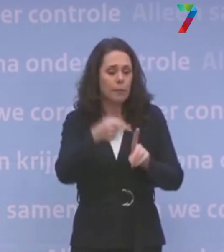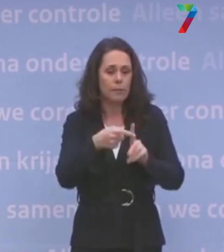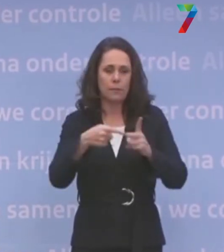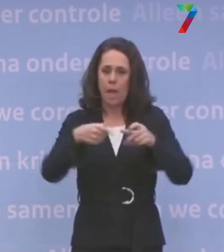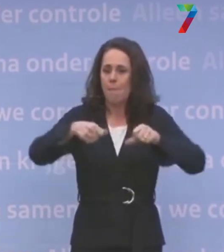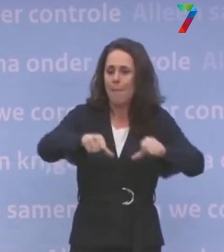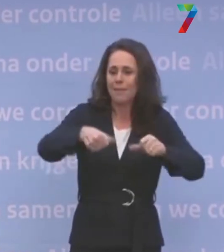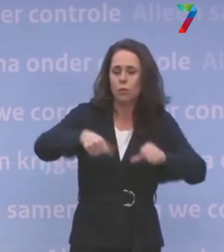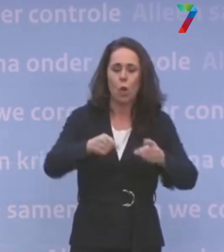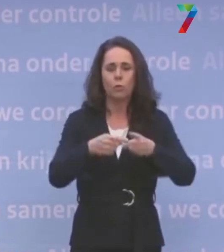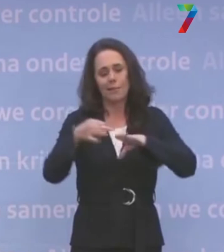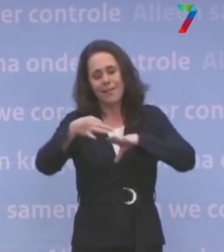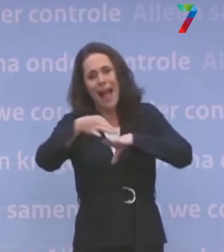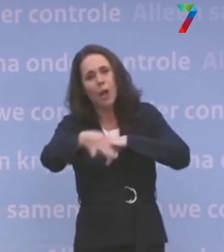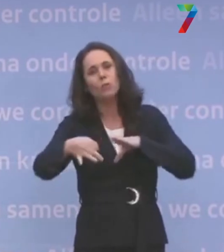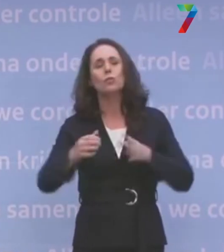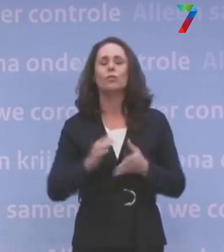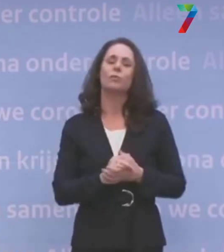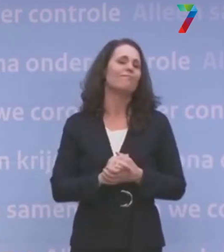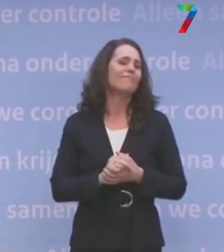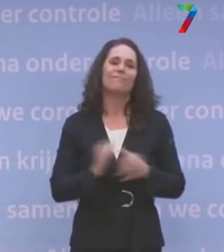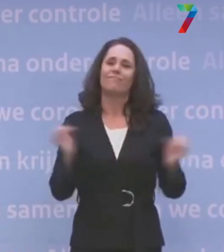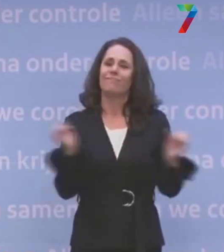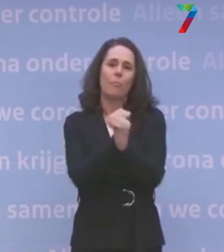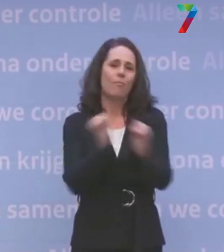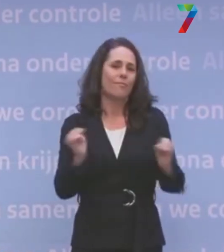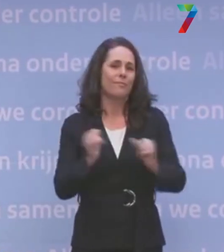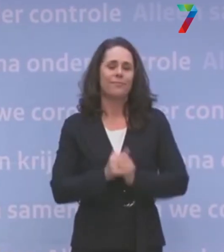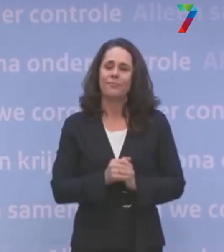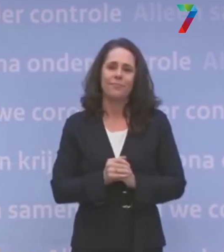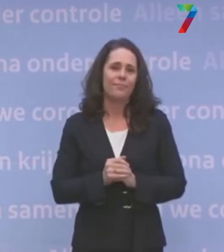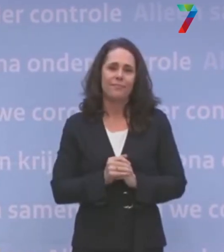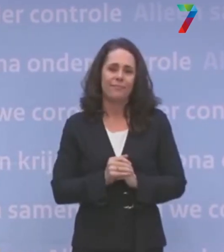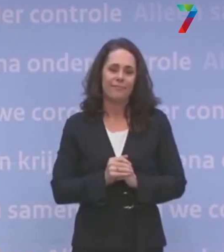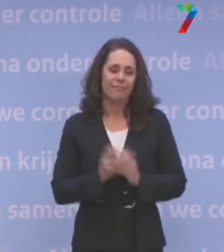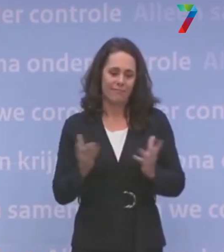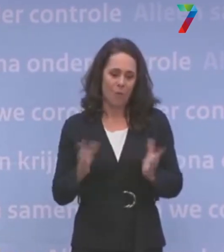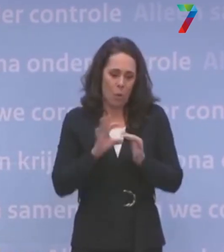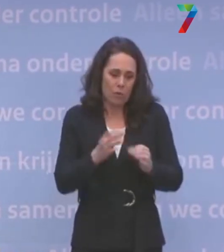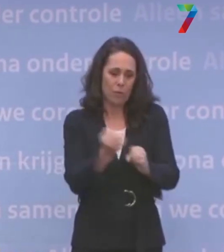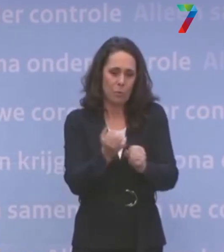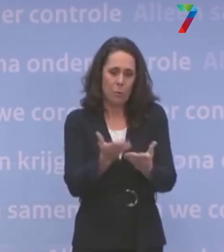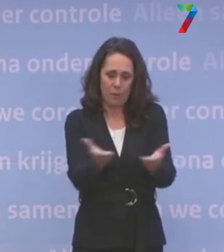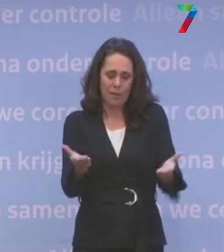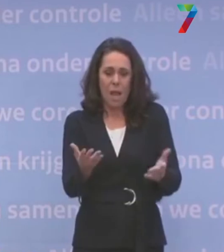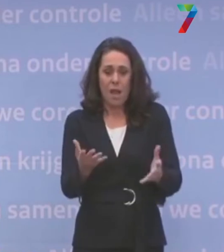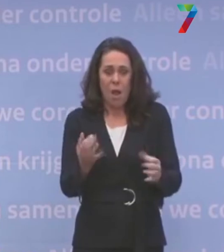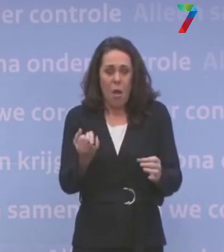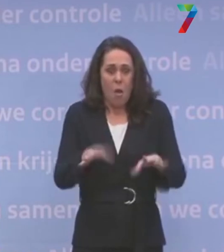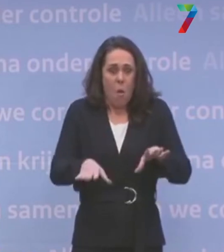masseurs, nagelsalons, dat is niet mogelijk. De onzekerheden voor deze beroepen zijn nog te